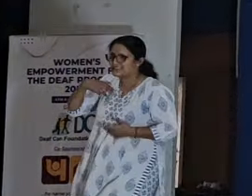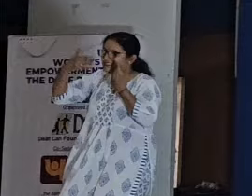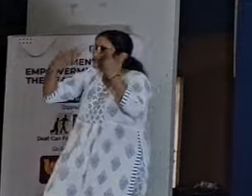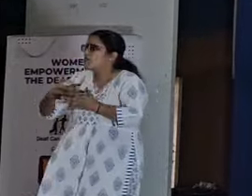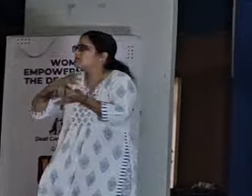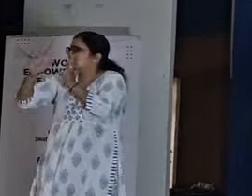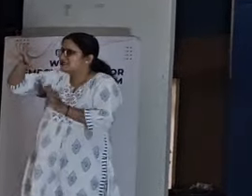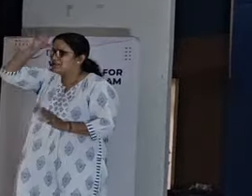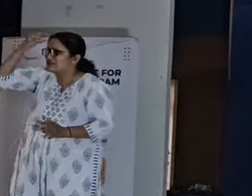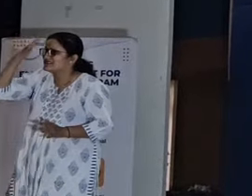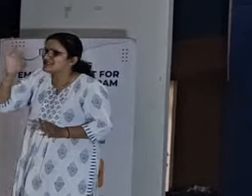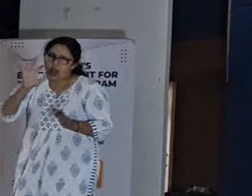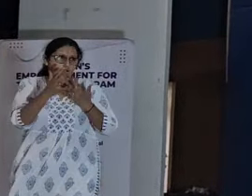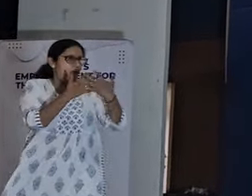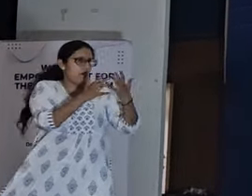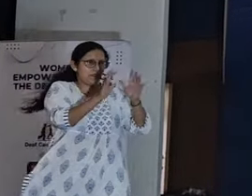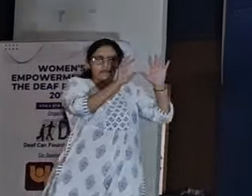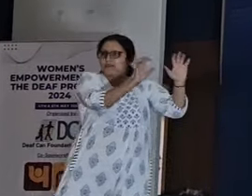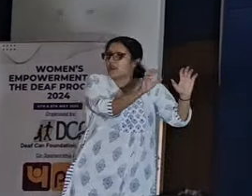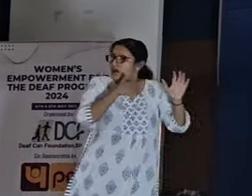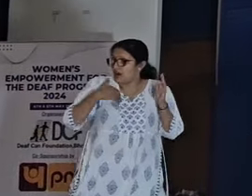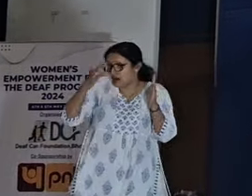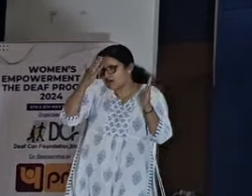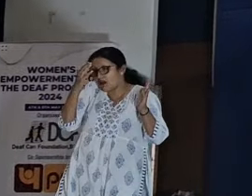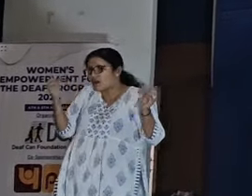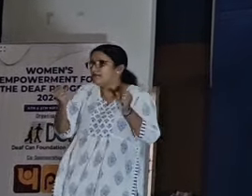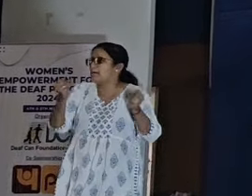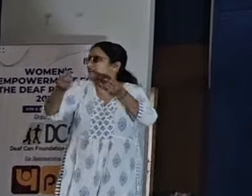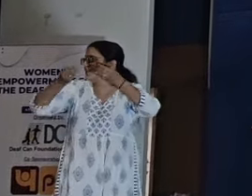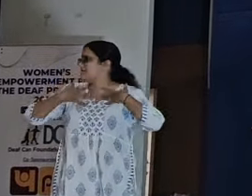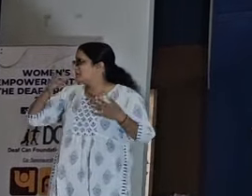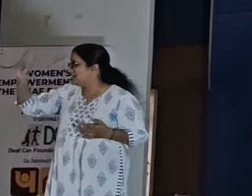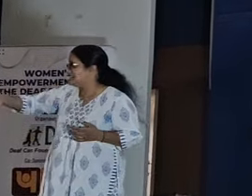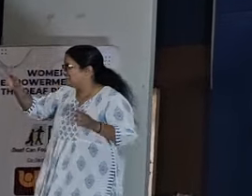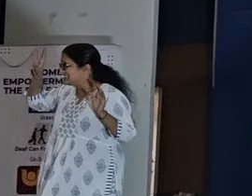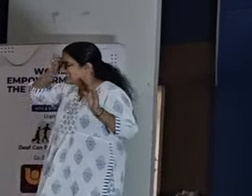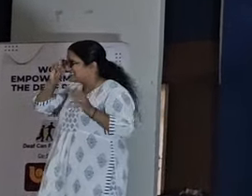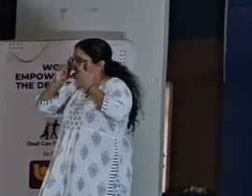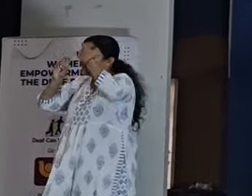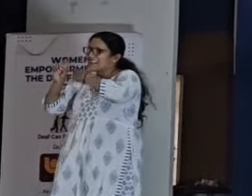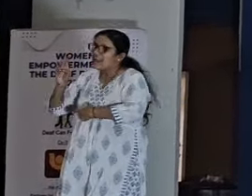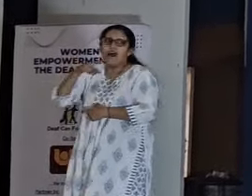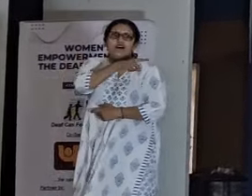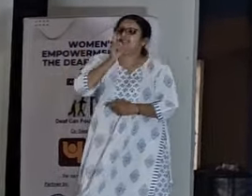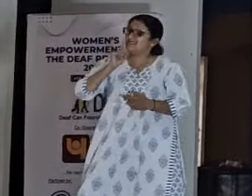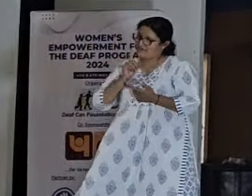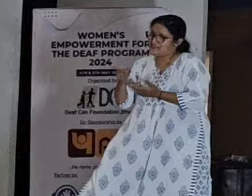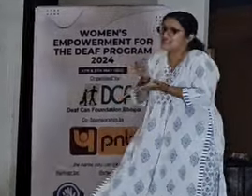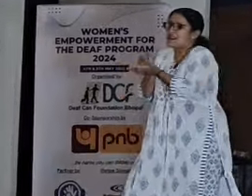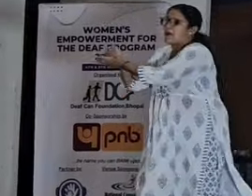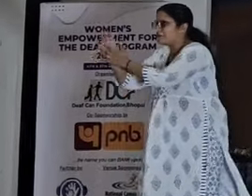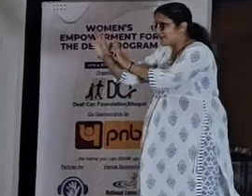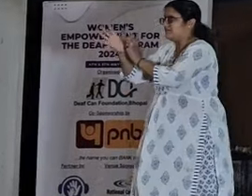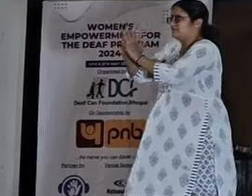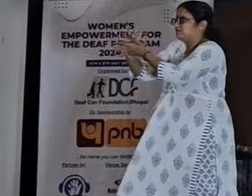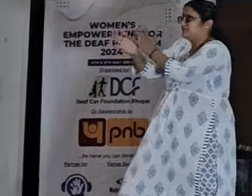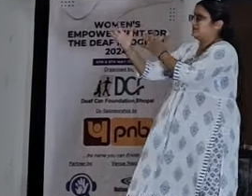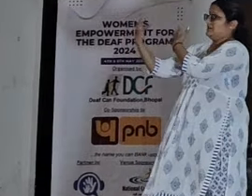या डेफ इंटरप्रेटर जो भी है वो साइन कर रहा है तो मैं उसका हाथ पकड़ू ना कि वो मुझे कंट्रोल करे या वो मेरे साइन ना